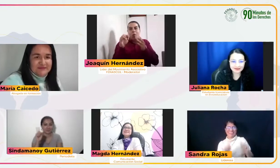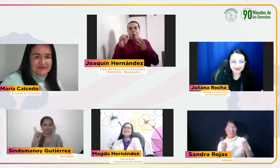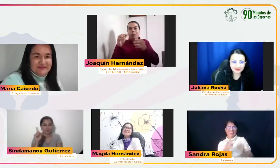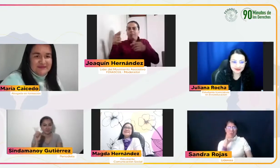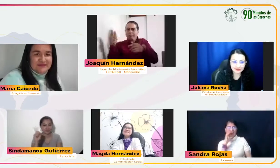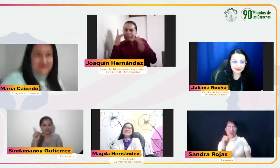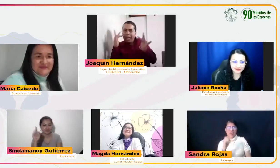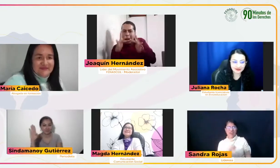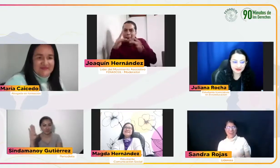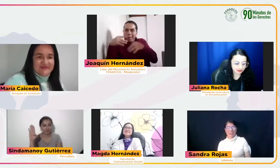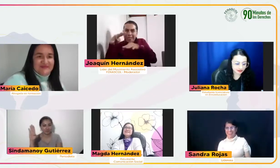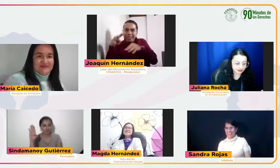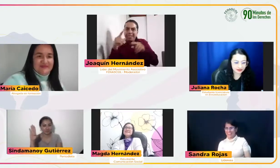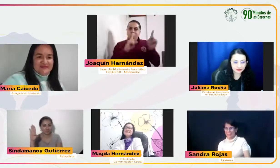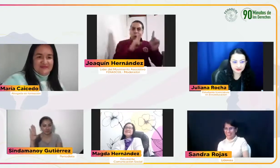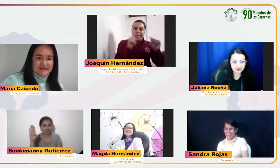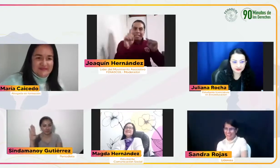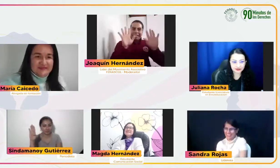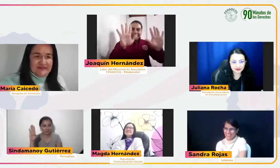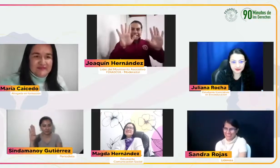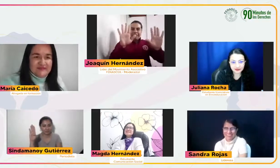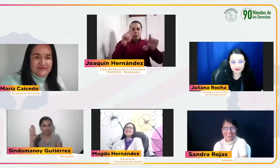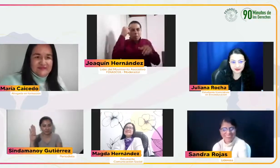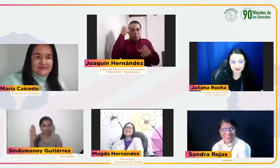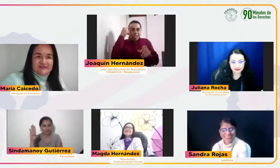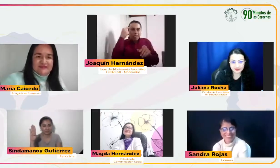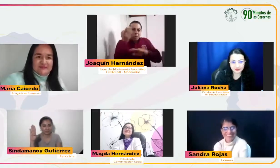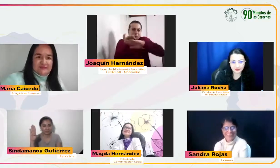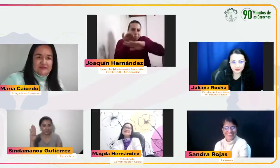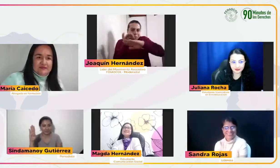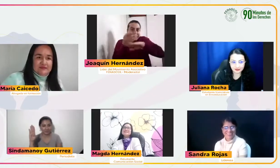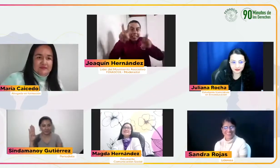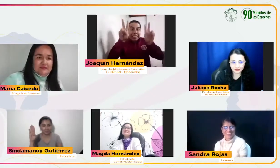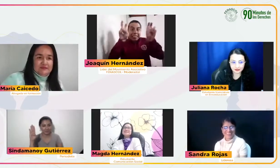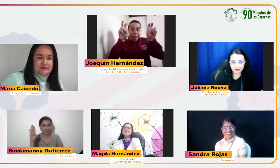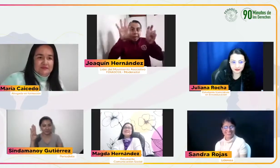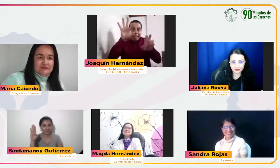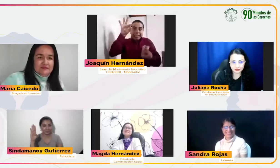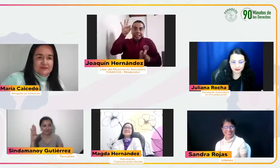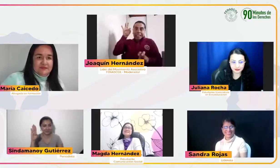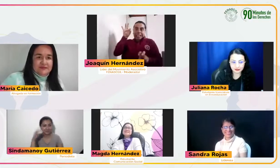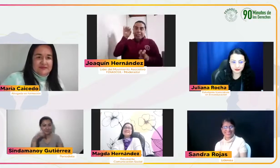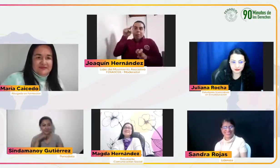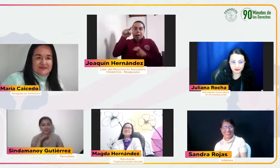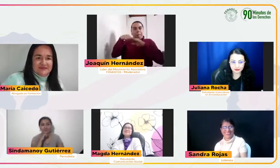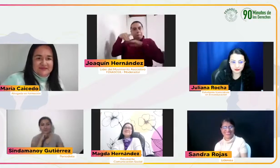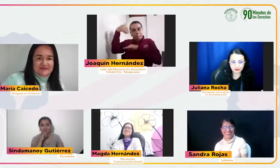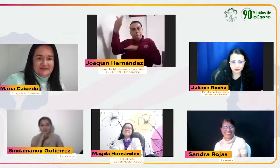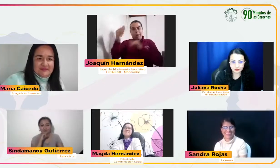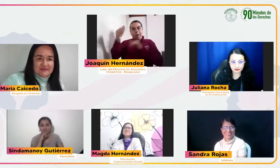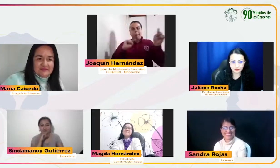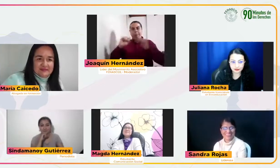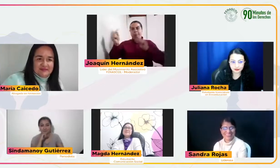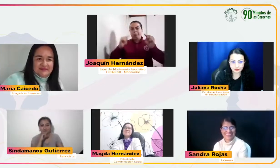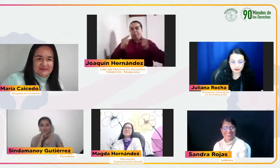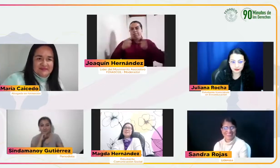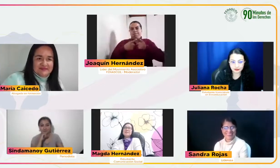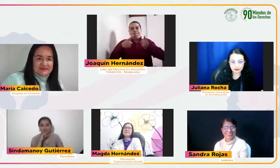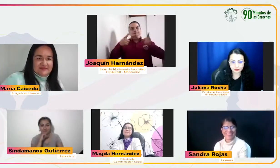ahora con un tema que he visto ya en varias intervenciones sobre el feminismo. Quisiera proponerles, si les parece, que